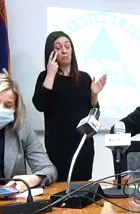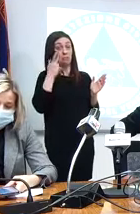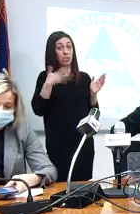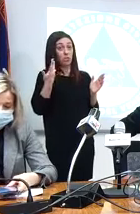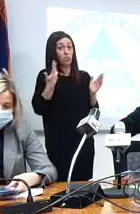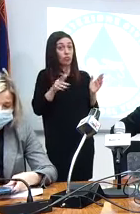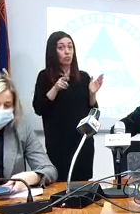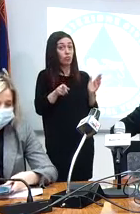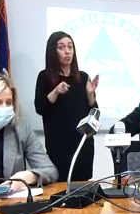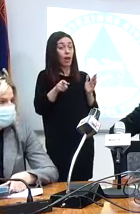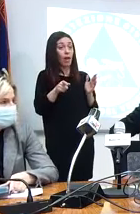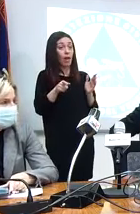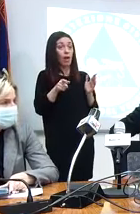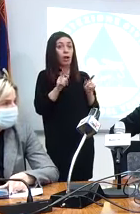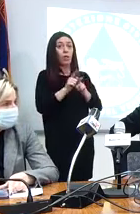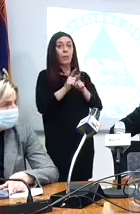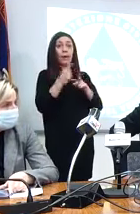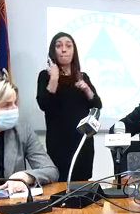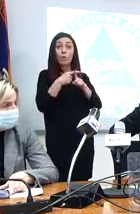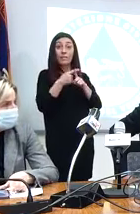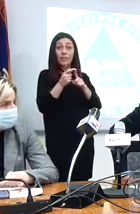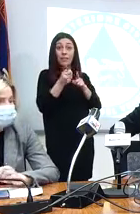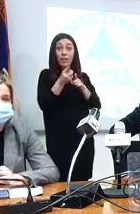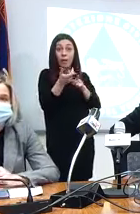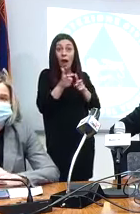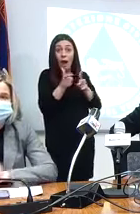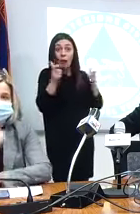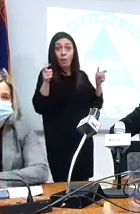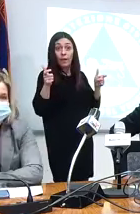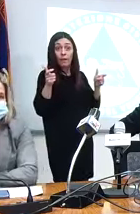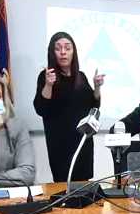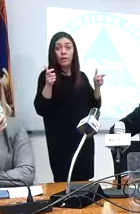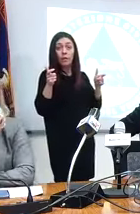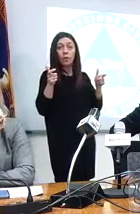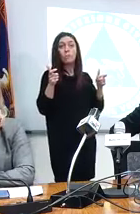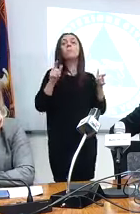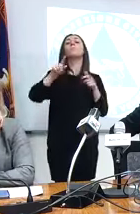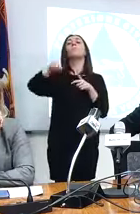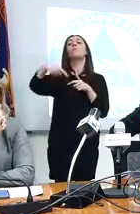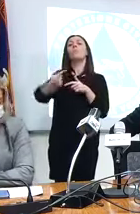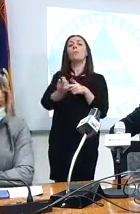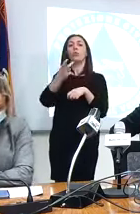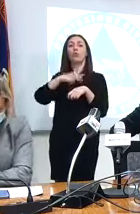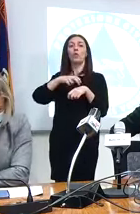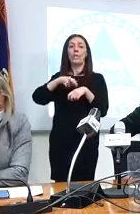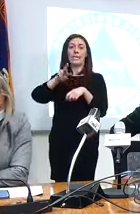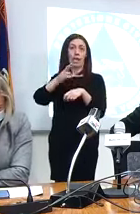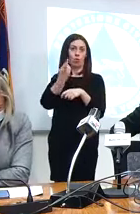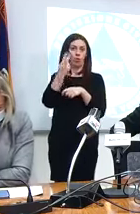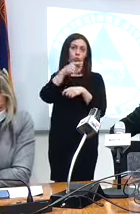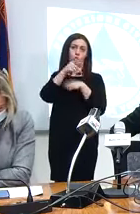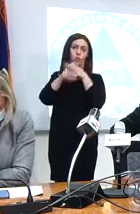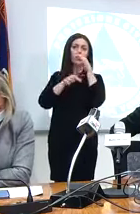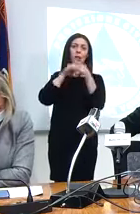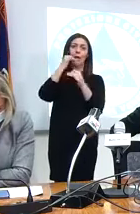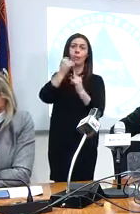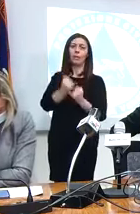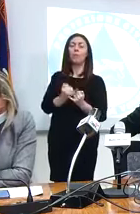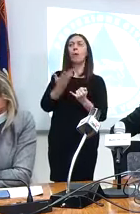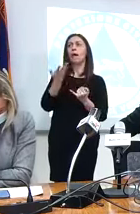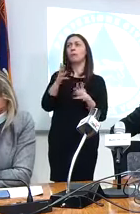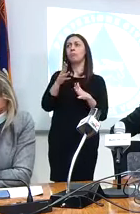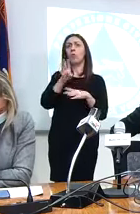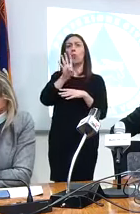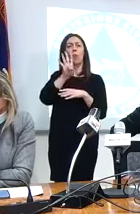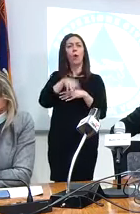classi? O siamo stabili? Magari dopo la dottoressa Russo ve lo dice, c'è un report. Beh, comunque abbiamo avuto oltre